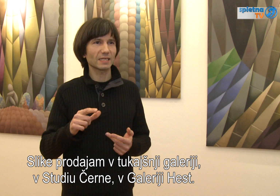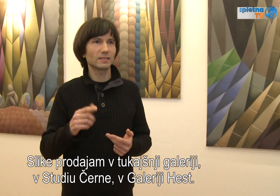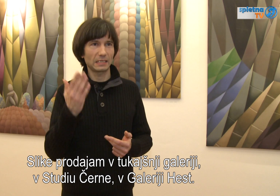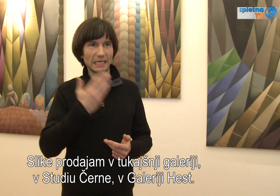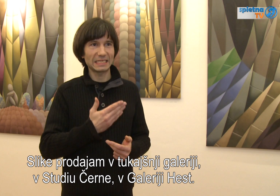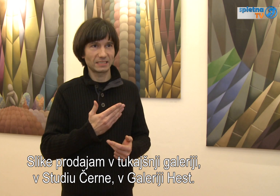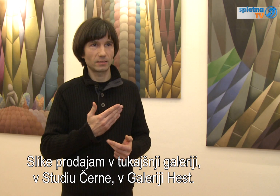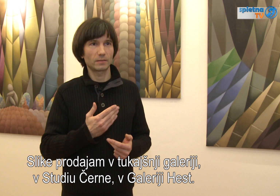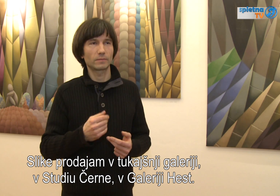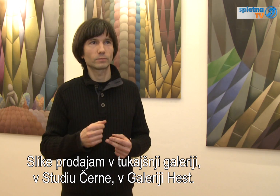galeriji Het.